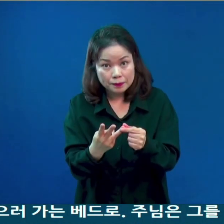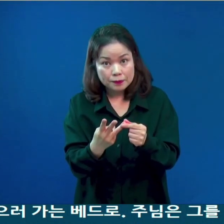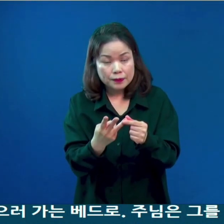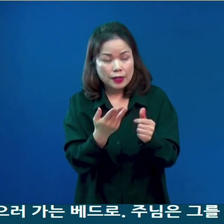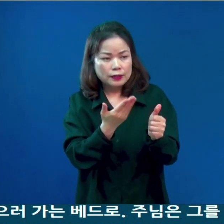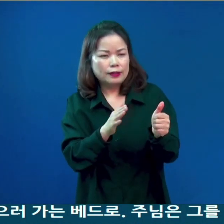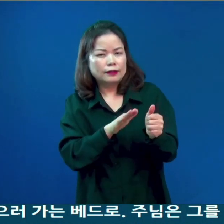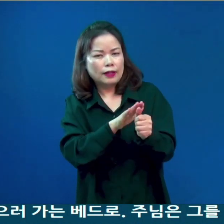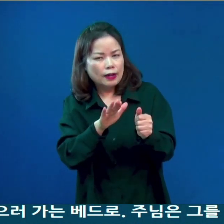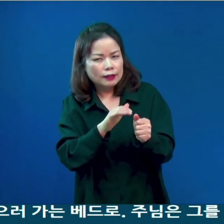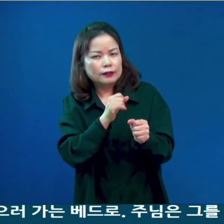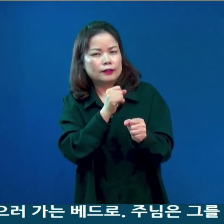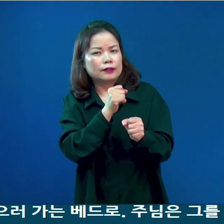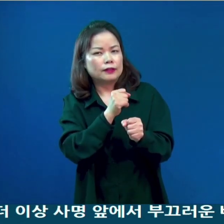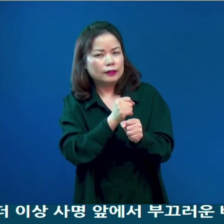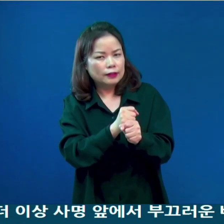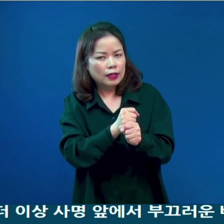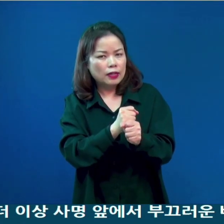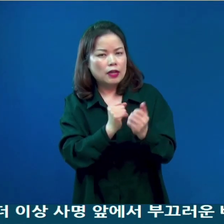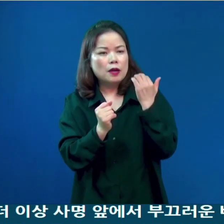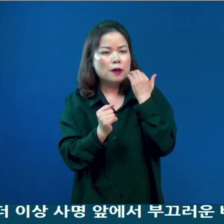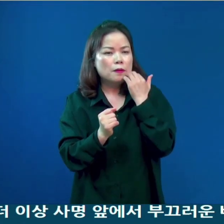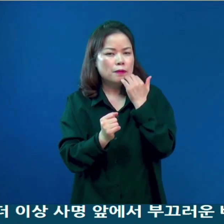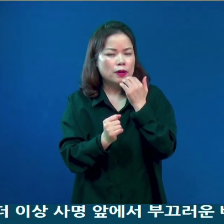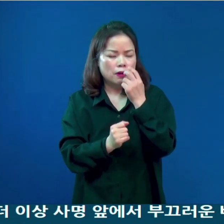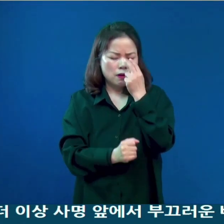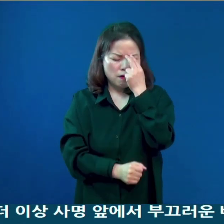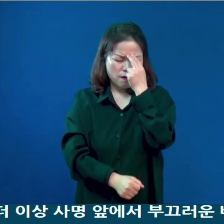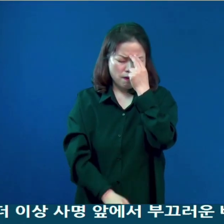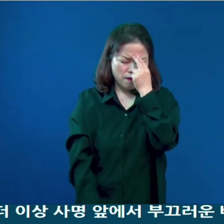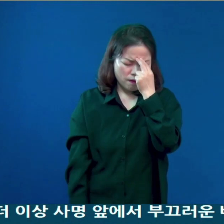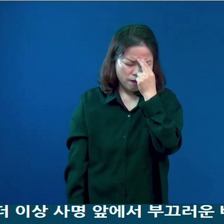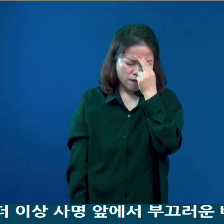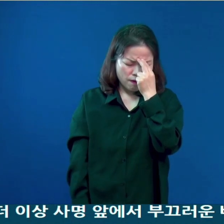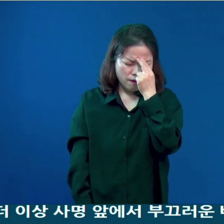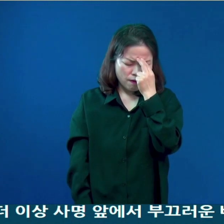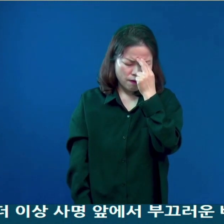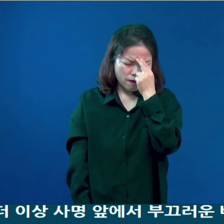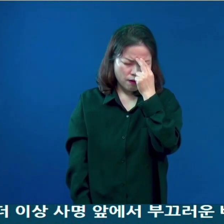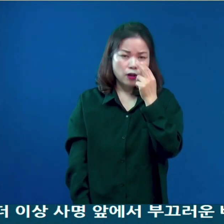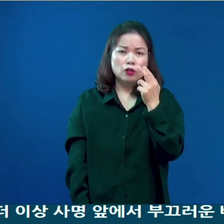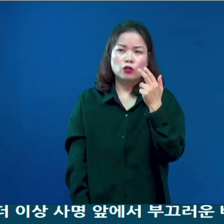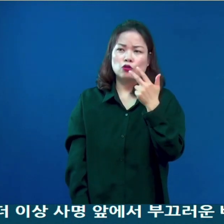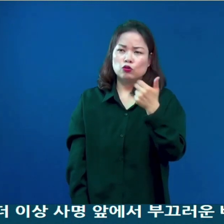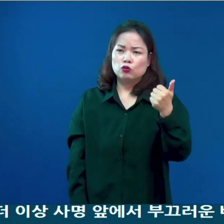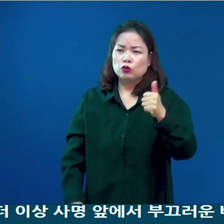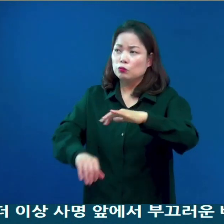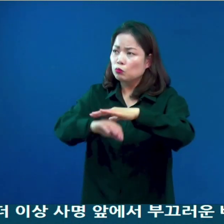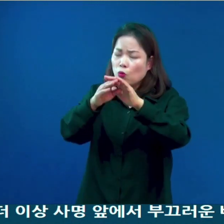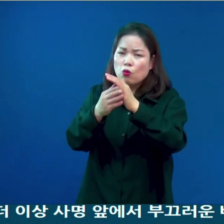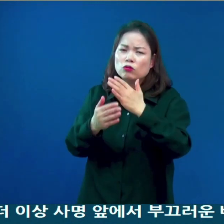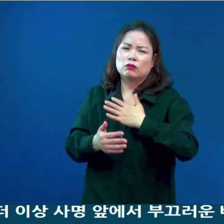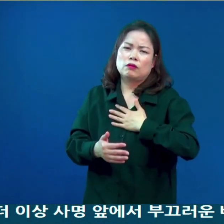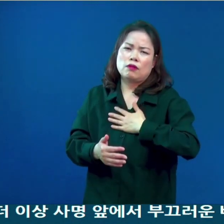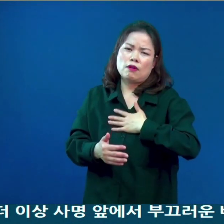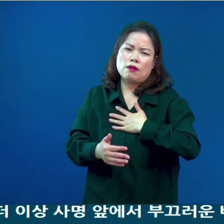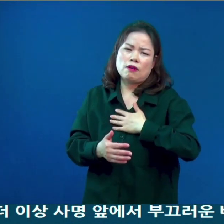나를 사랑하느냐 하심으로 베드로가 근심하여 이르되 주님 모든 것을 아시오매